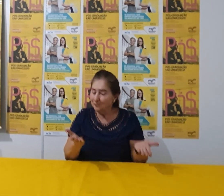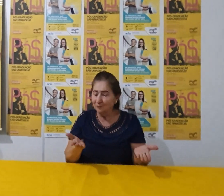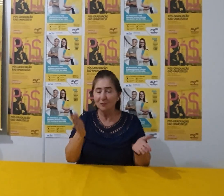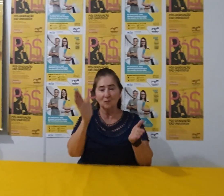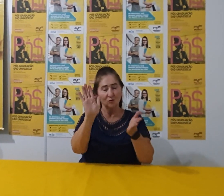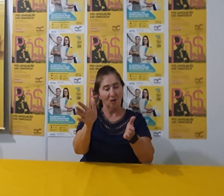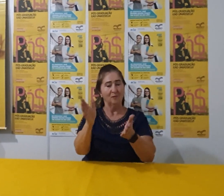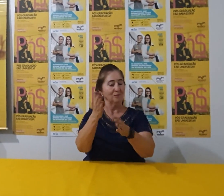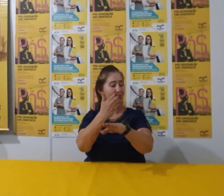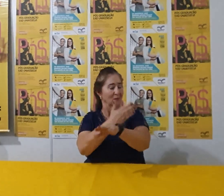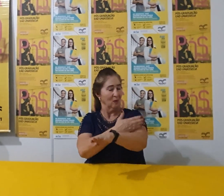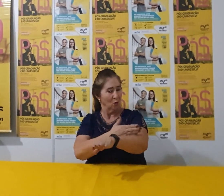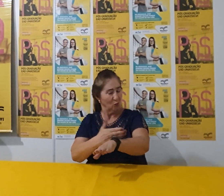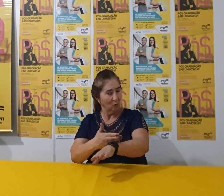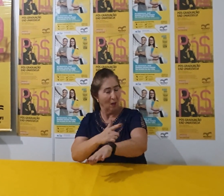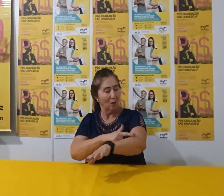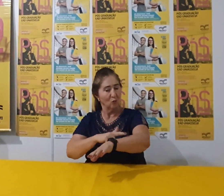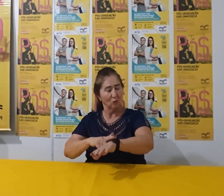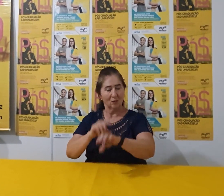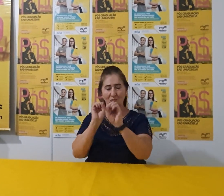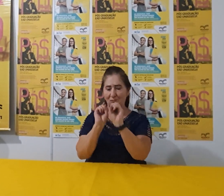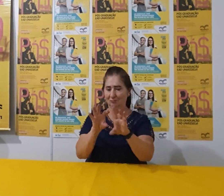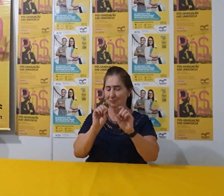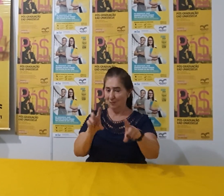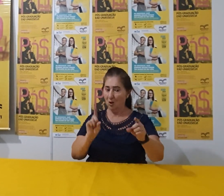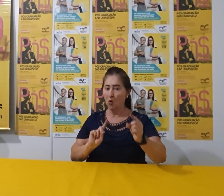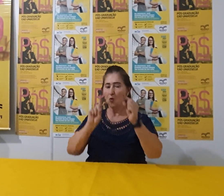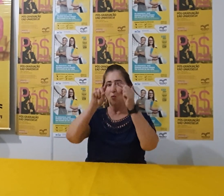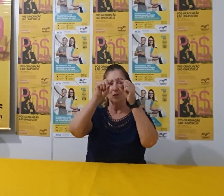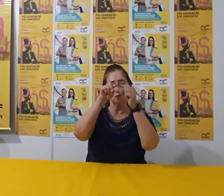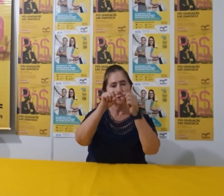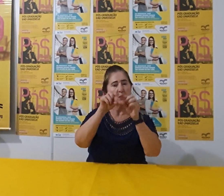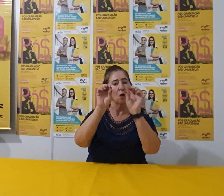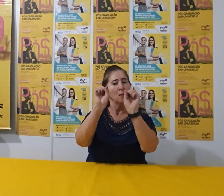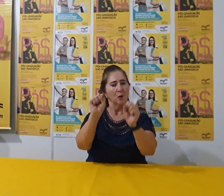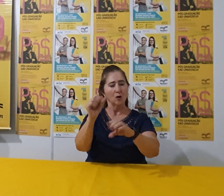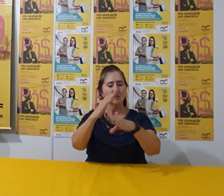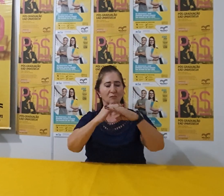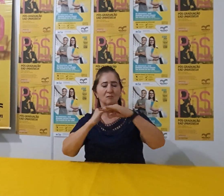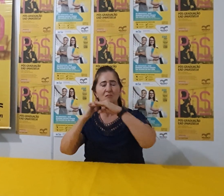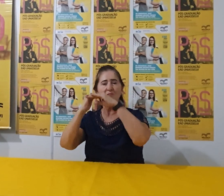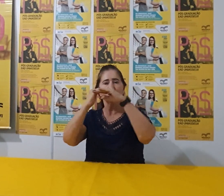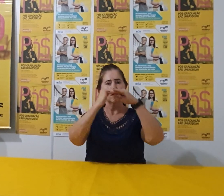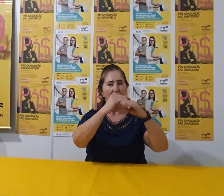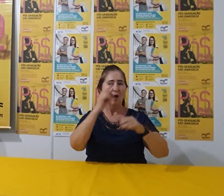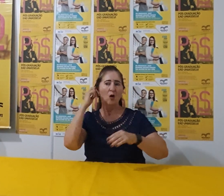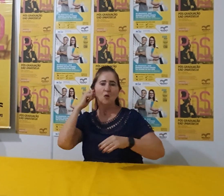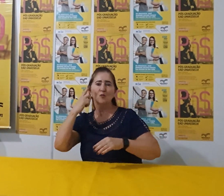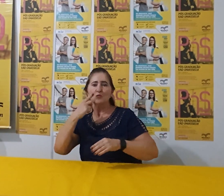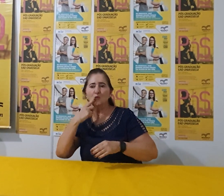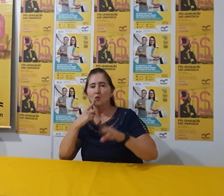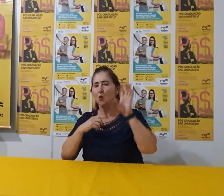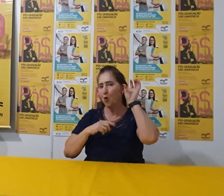educação objetiva oferecer oportunidades iguais ao surdo em relação ao